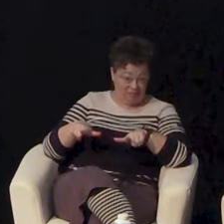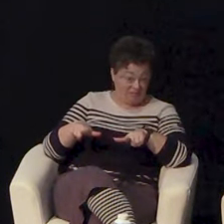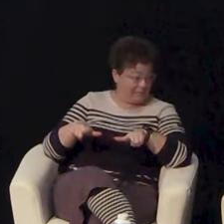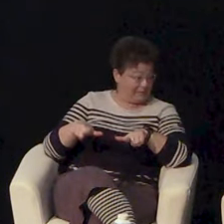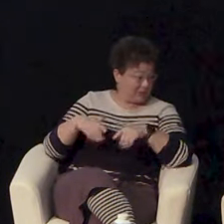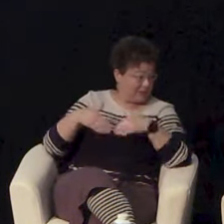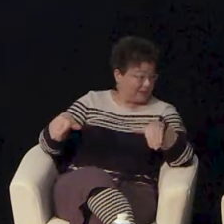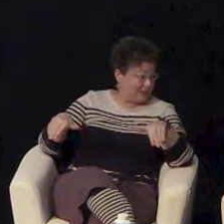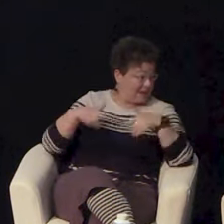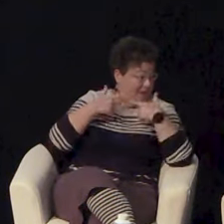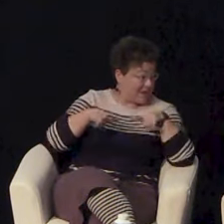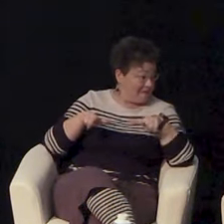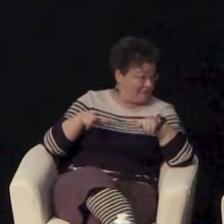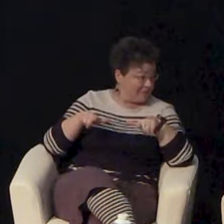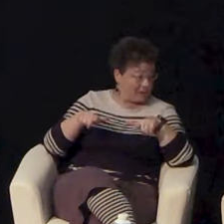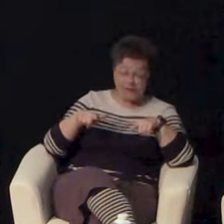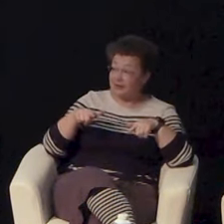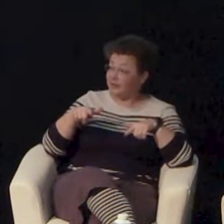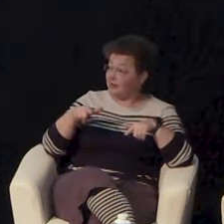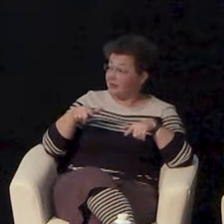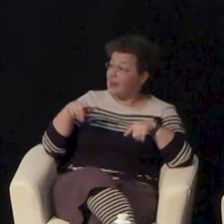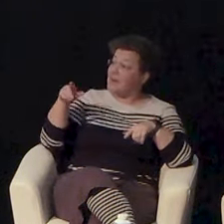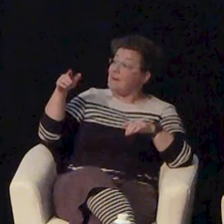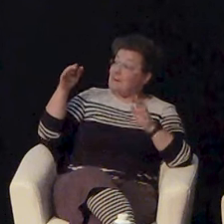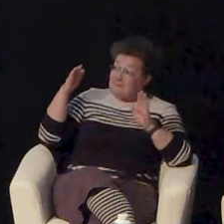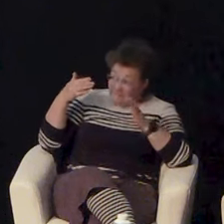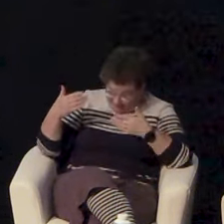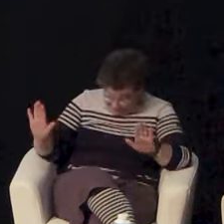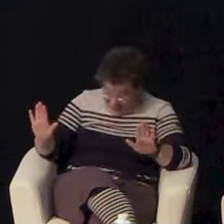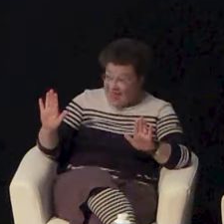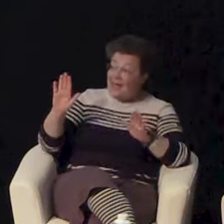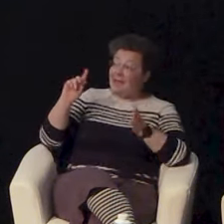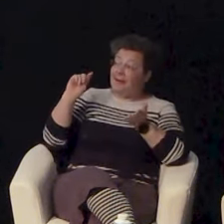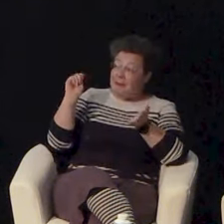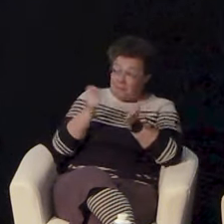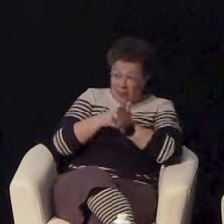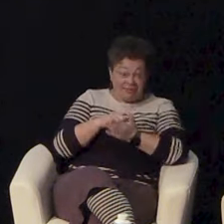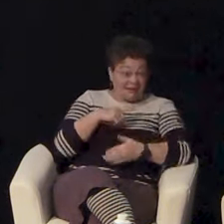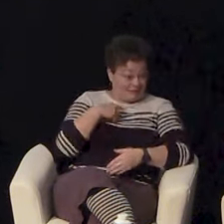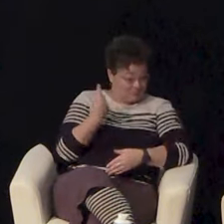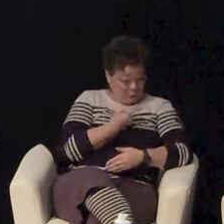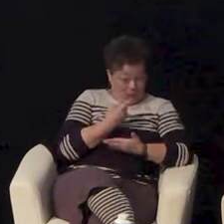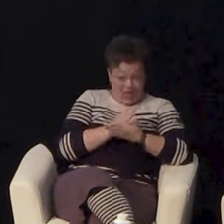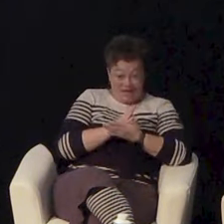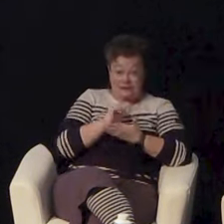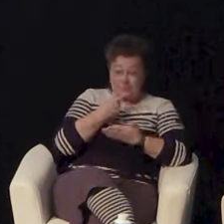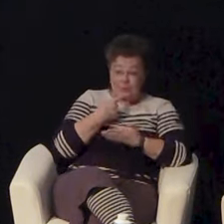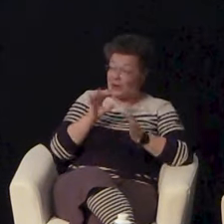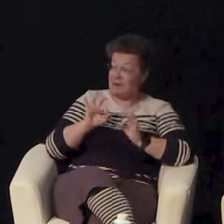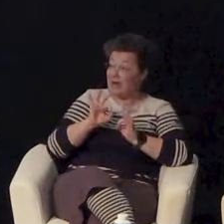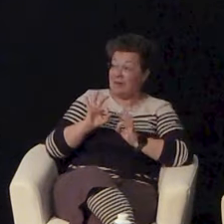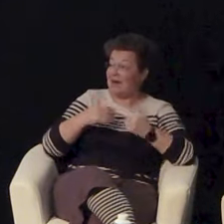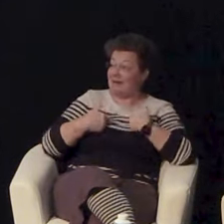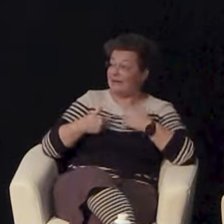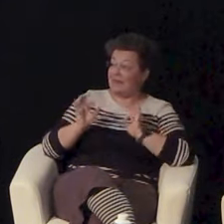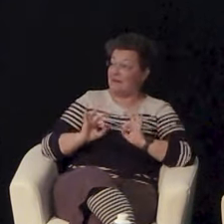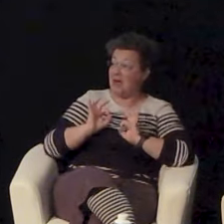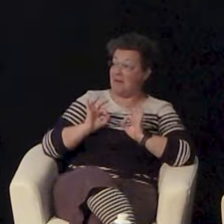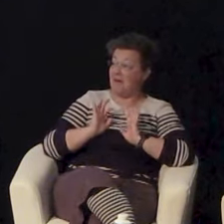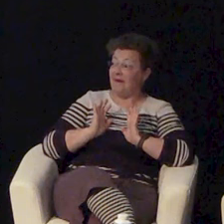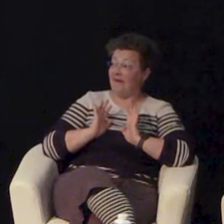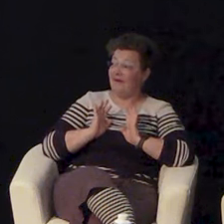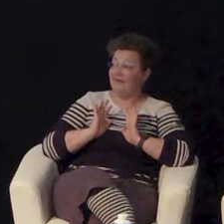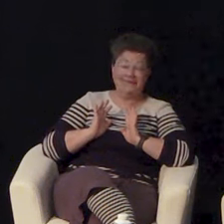C'est-à-dire qu'on n'a pas forcément un handicap physique, ni cognitif, ni on a juste une langue différente. Et en